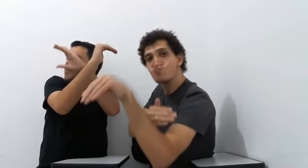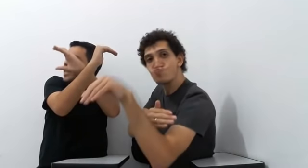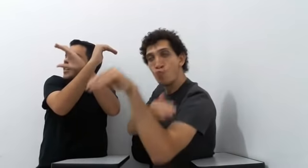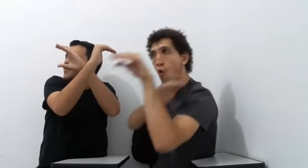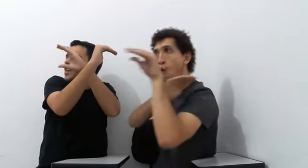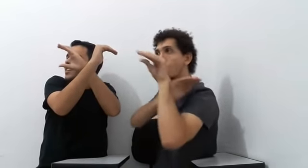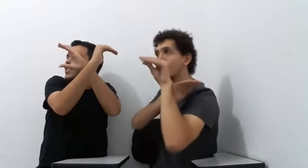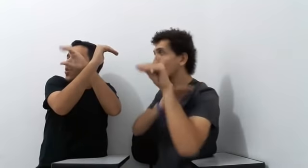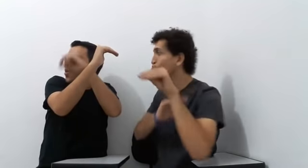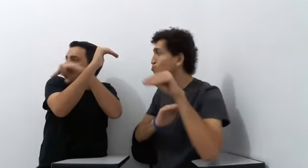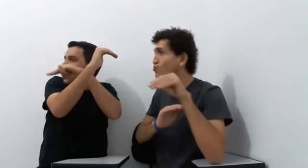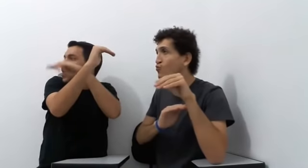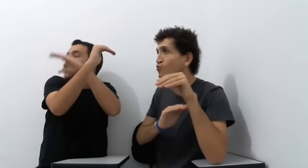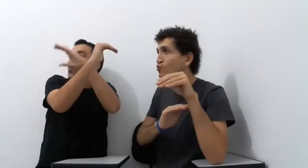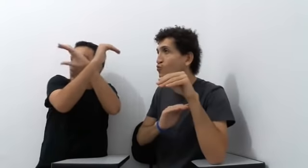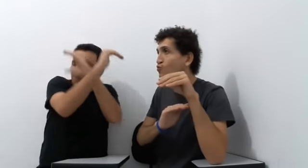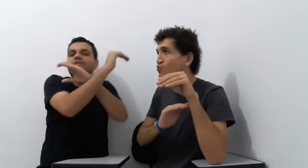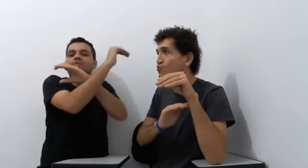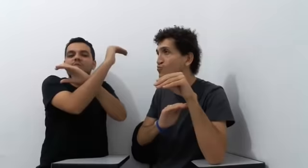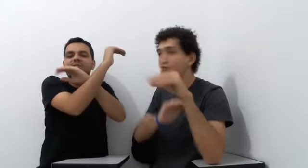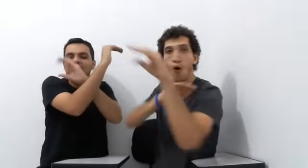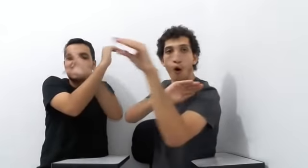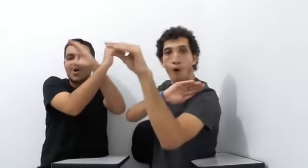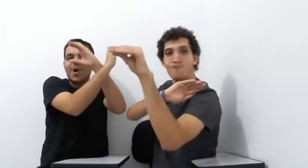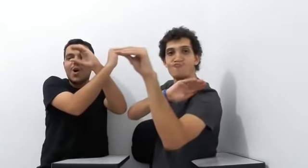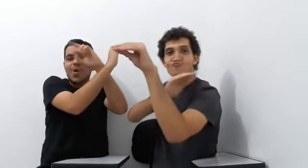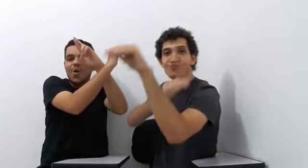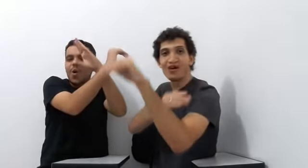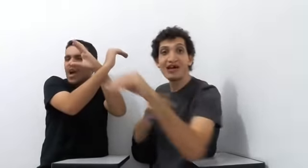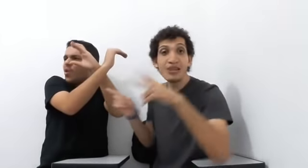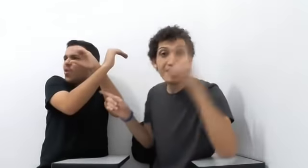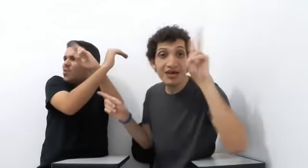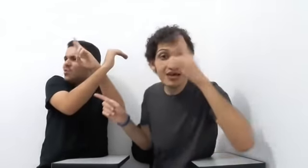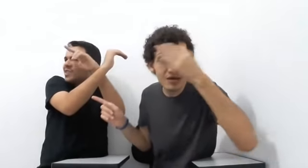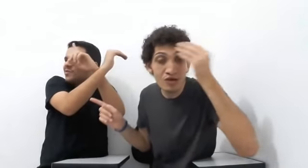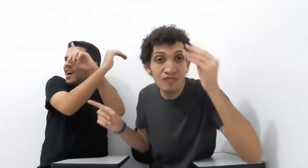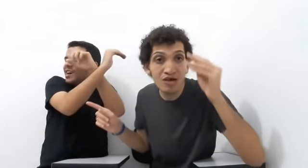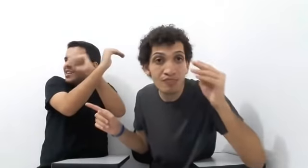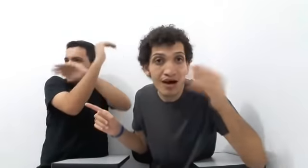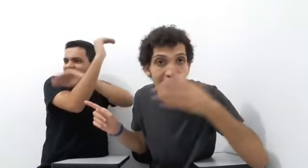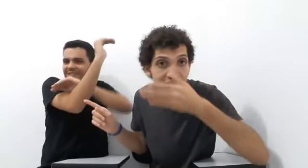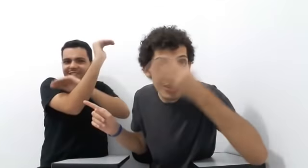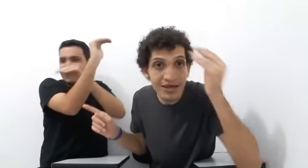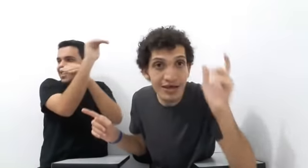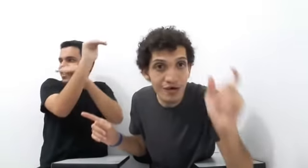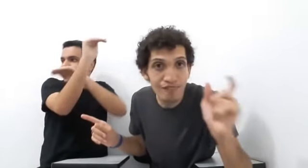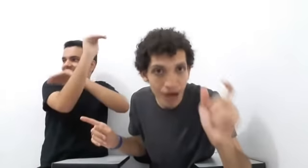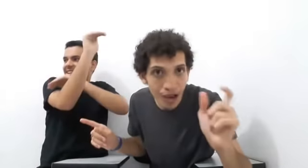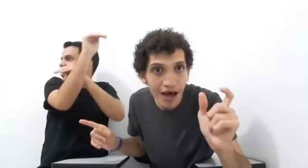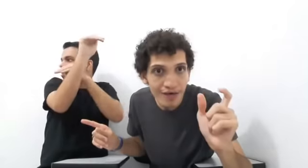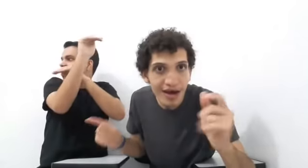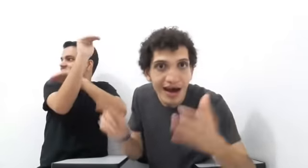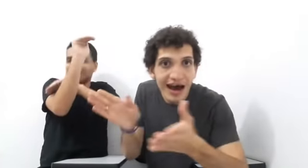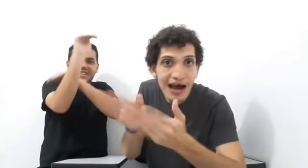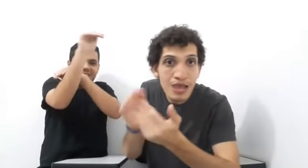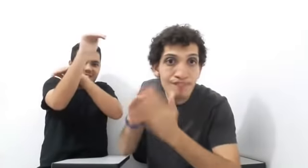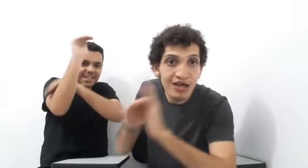completem a frase. Corcunda, isso mesmo? Corcunda que fala. Eles têm uma palavra, aí ele pede